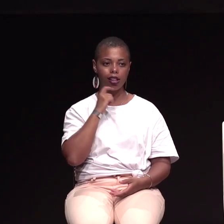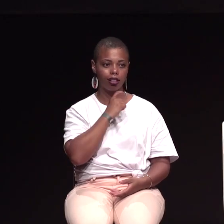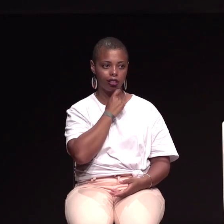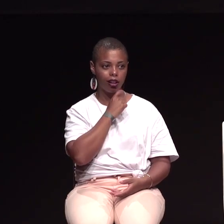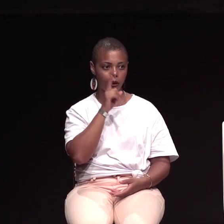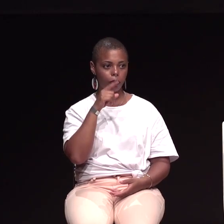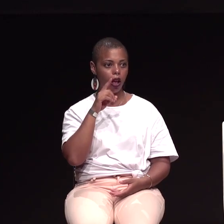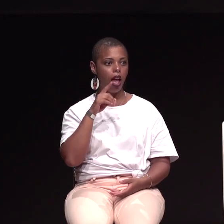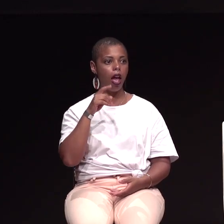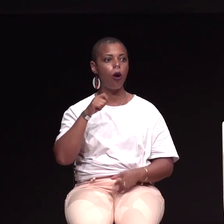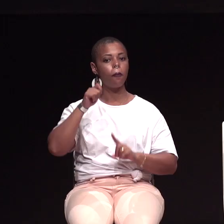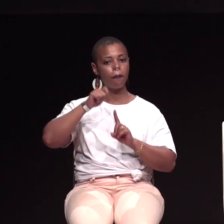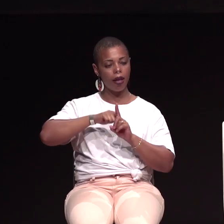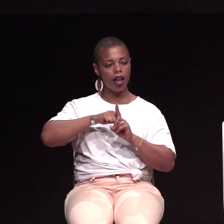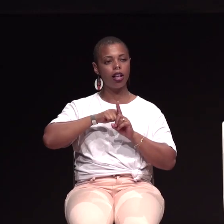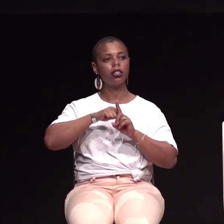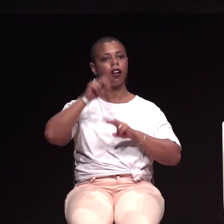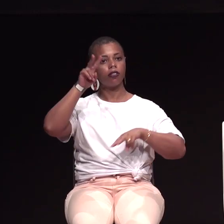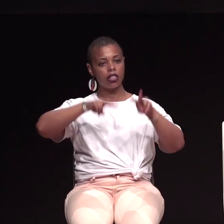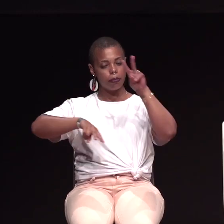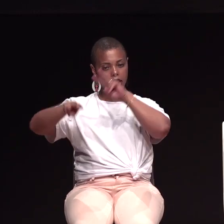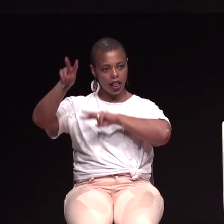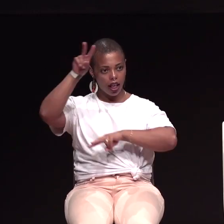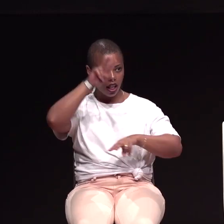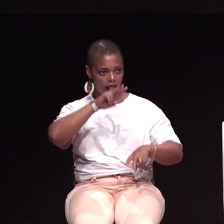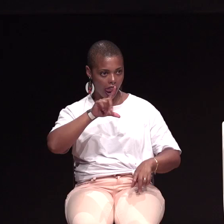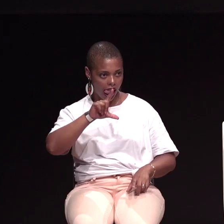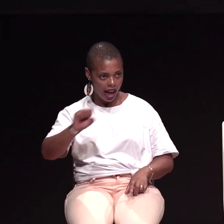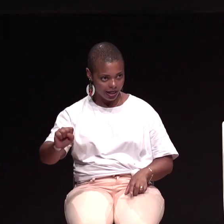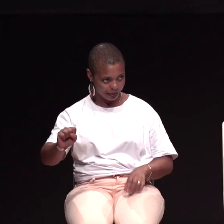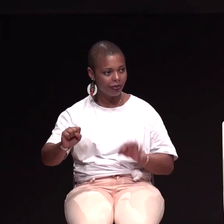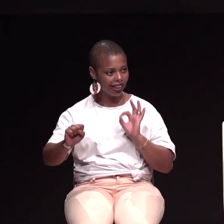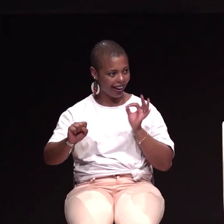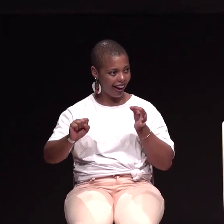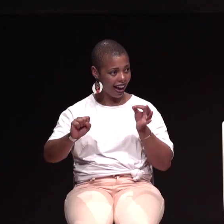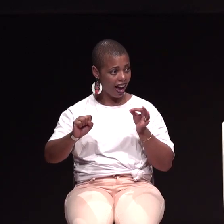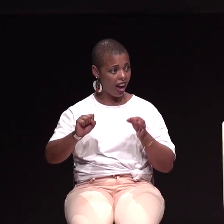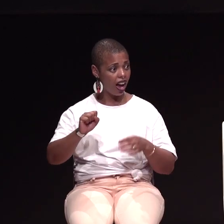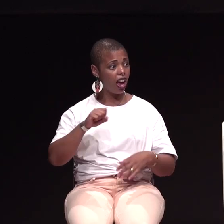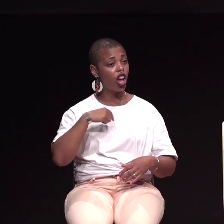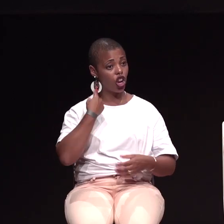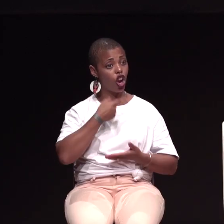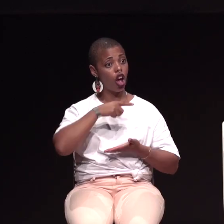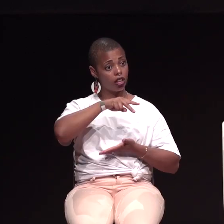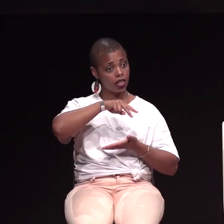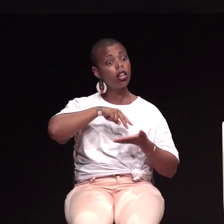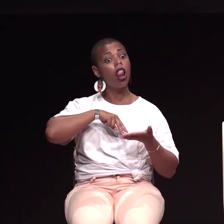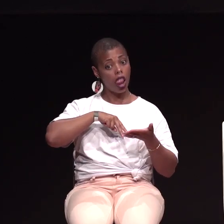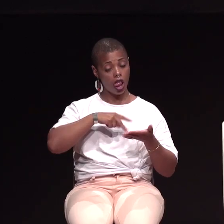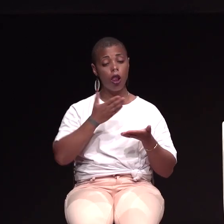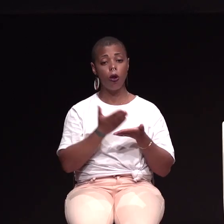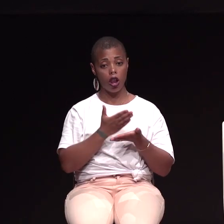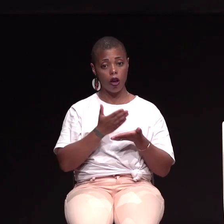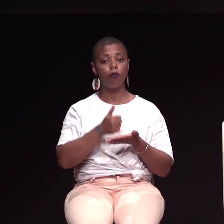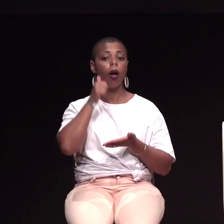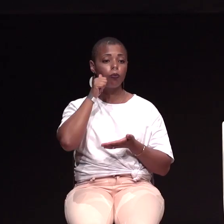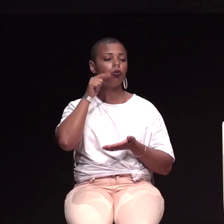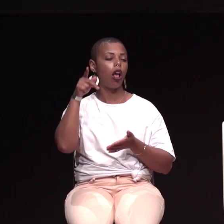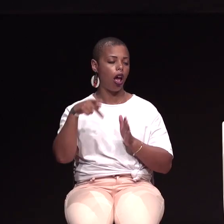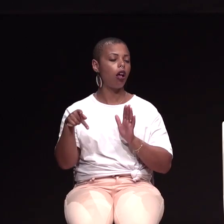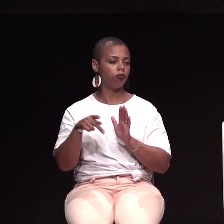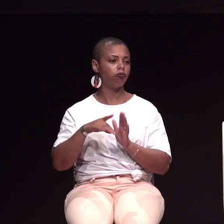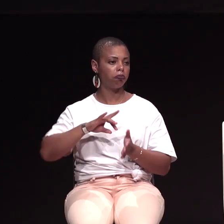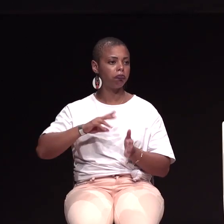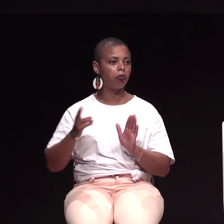da visibilidade, né, lésbica, e nós lemos uma autora que é assumidamente lésbica, que fala